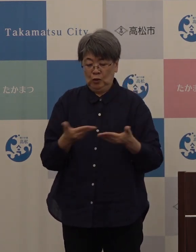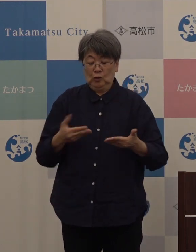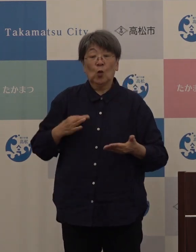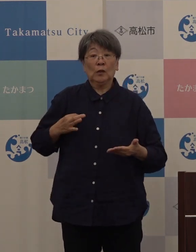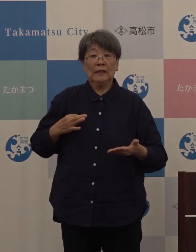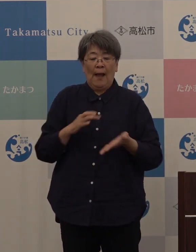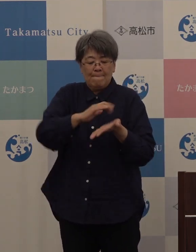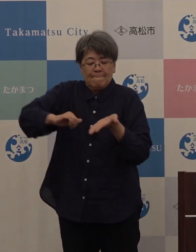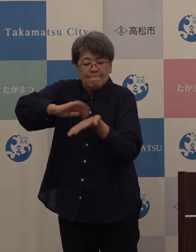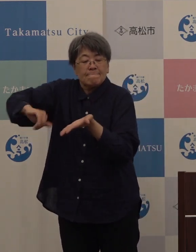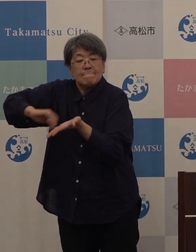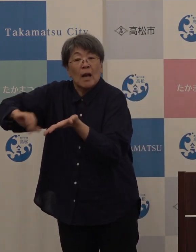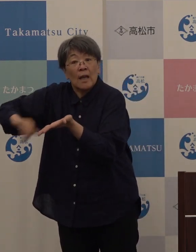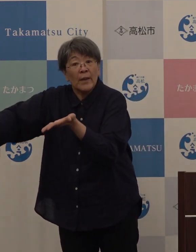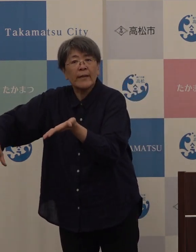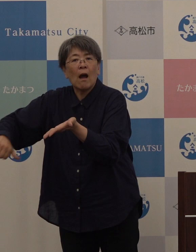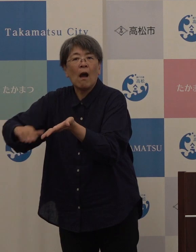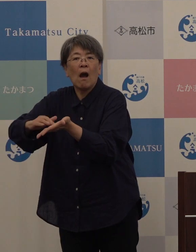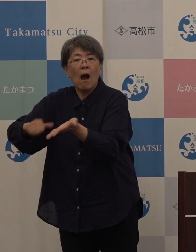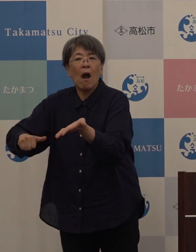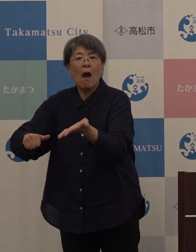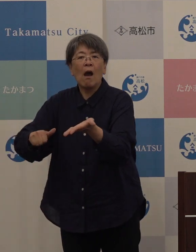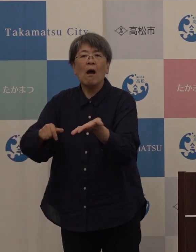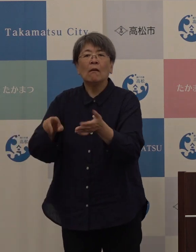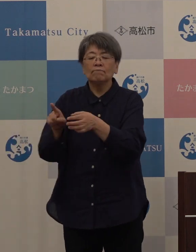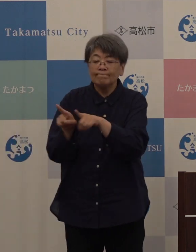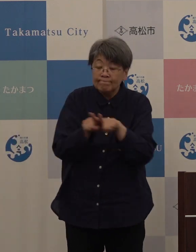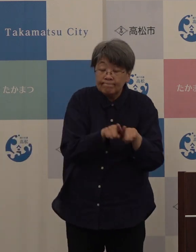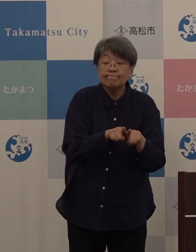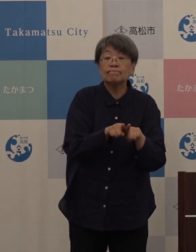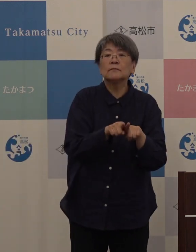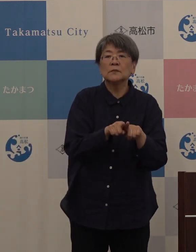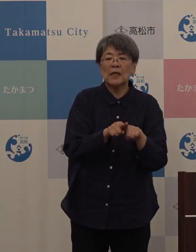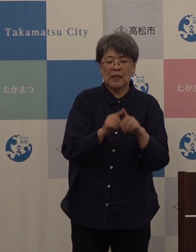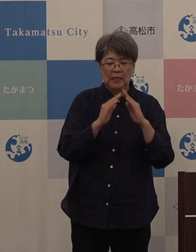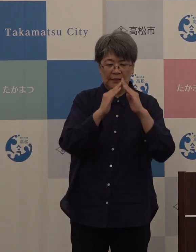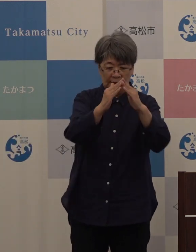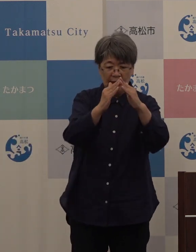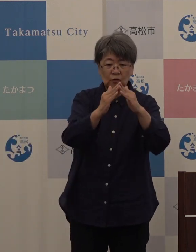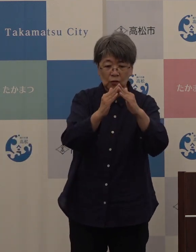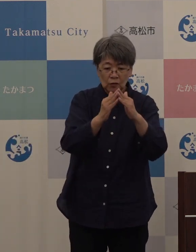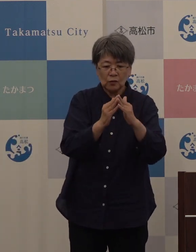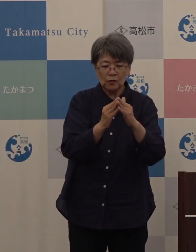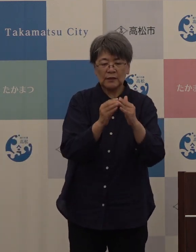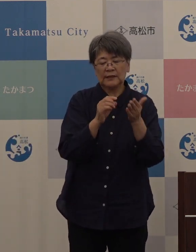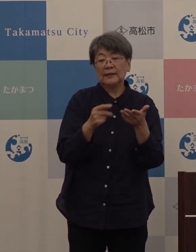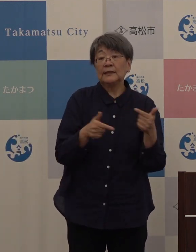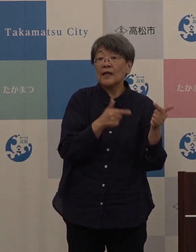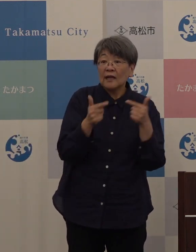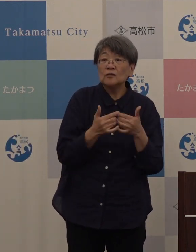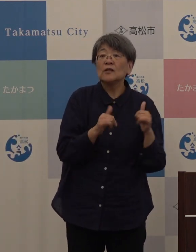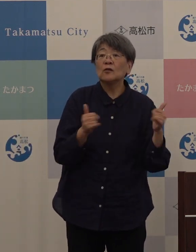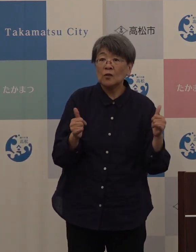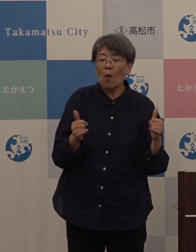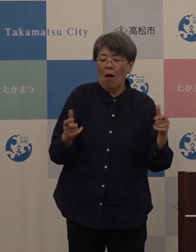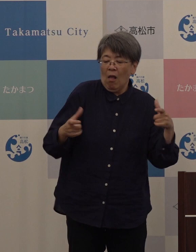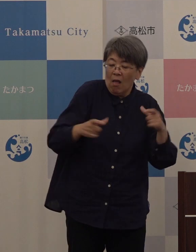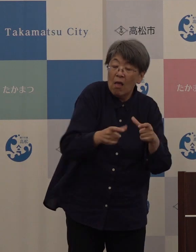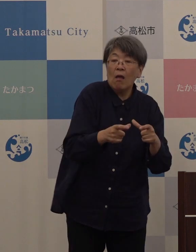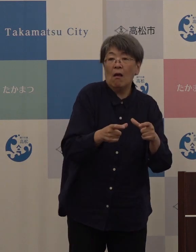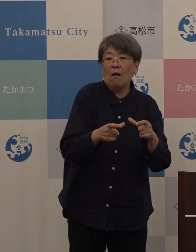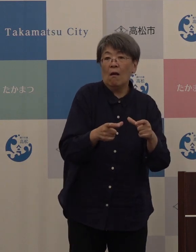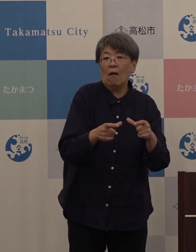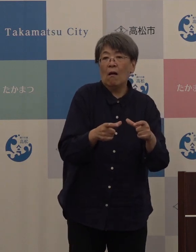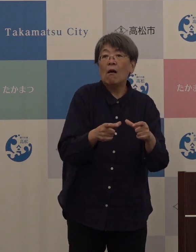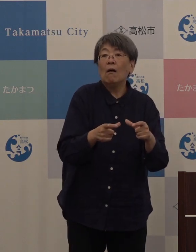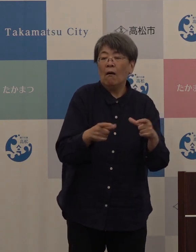が起こり、まあ、それに起因をいたしまして、施設の利用定員を削減して、まあ、一部の利用者に対して